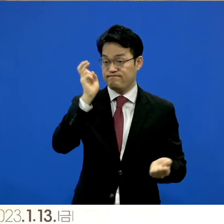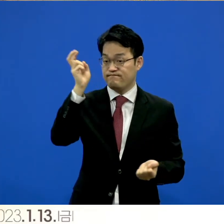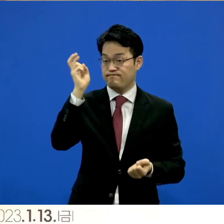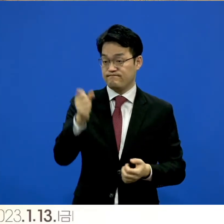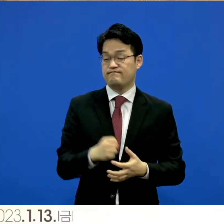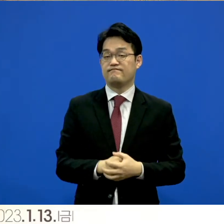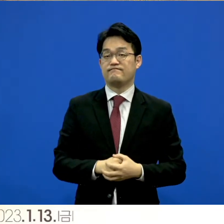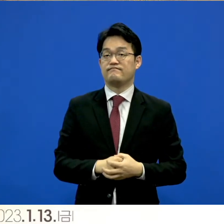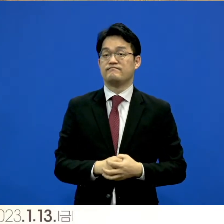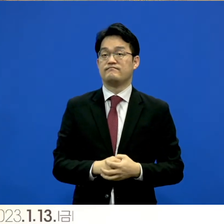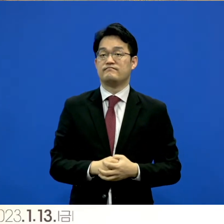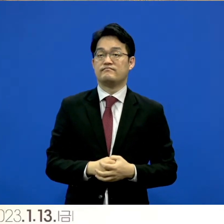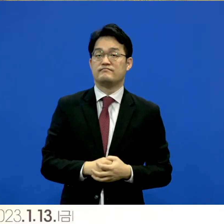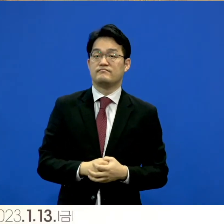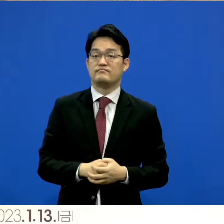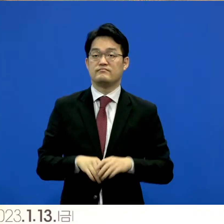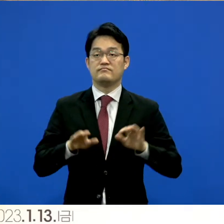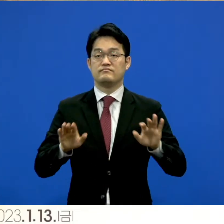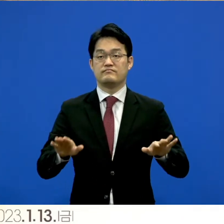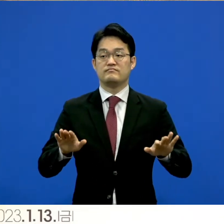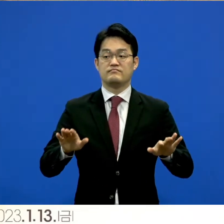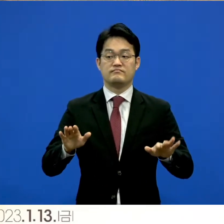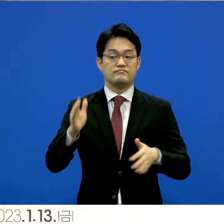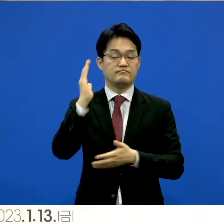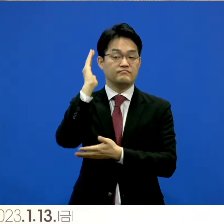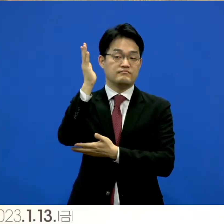자, 오늘의 메시지는